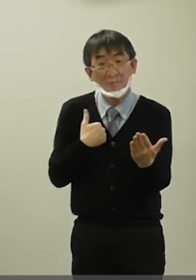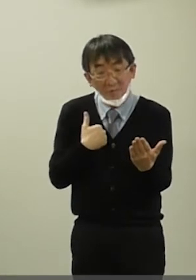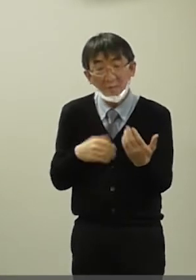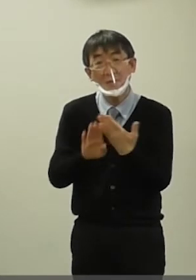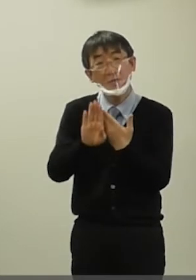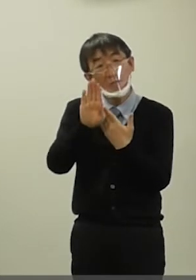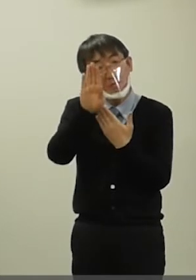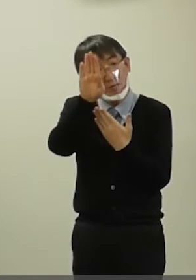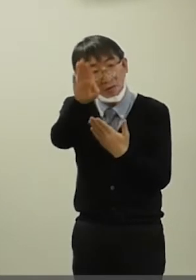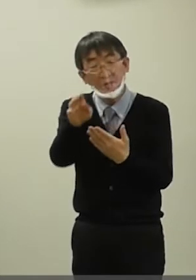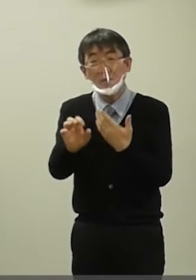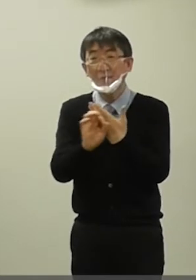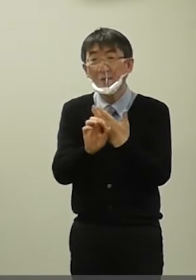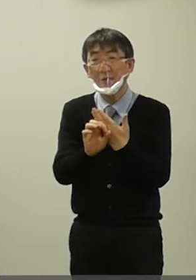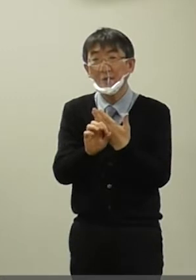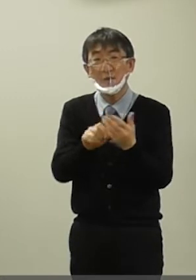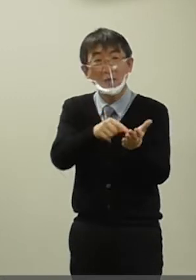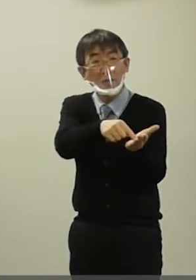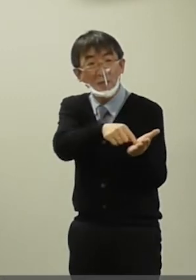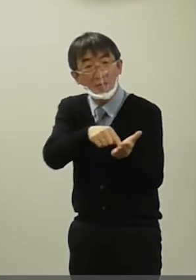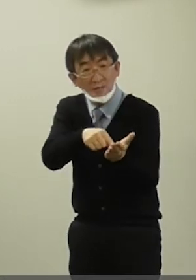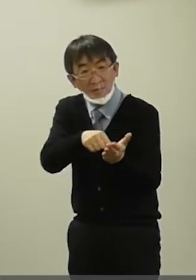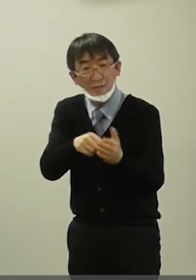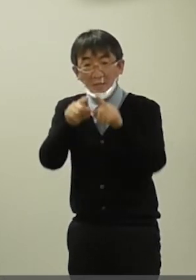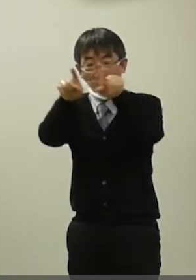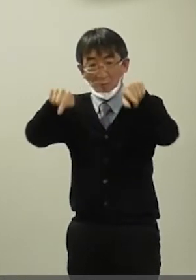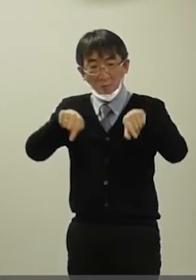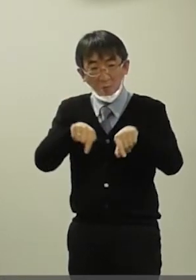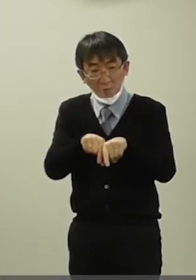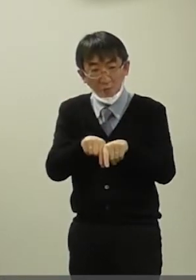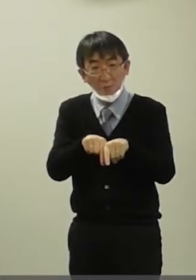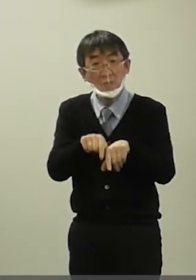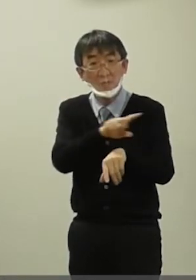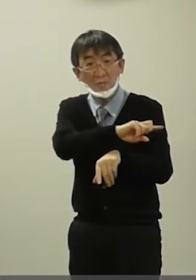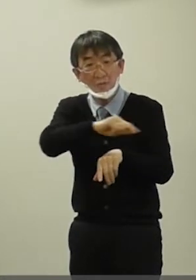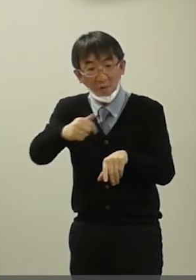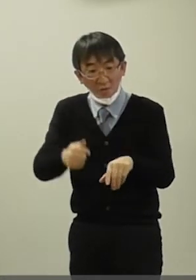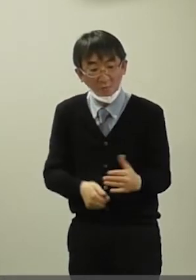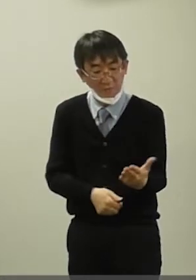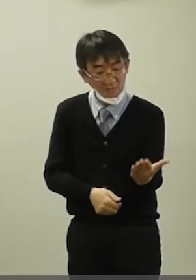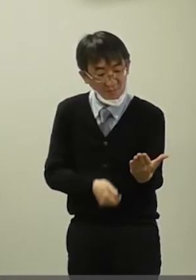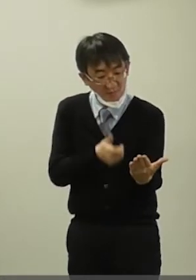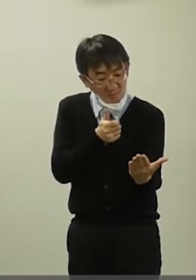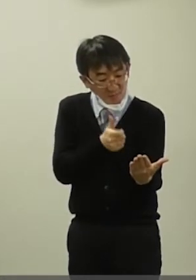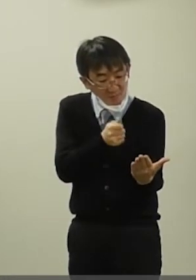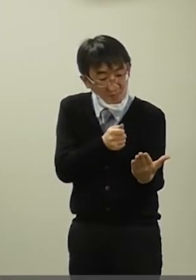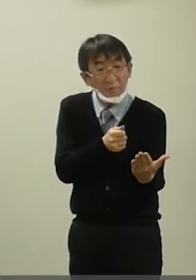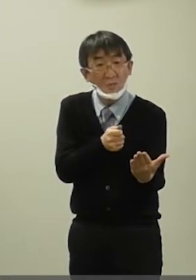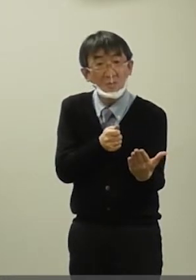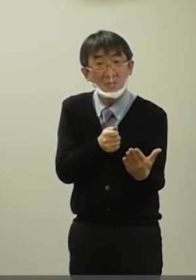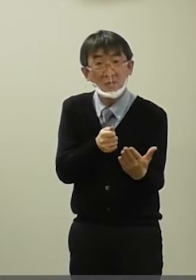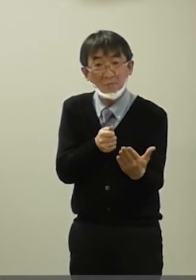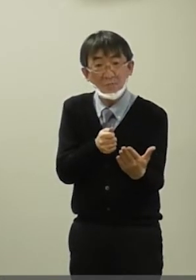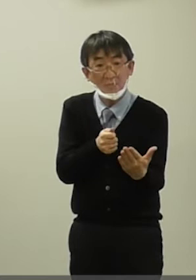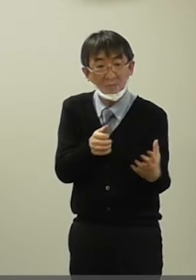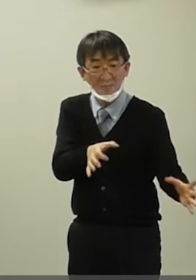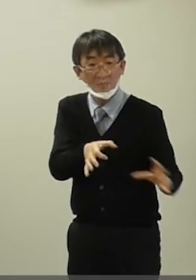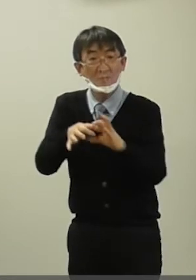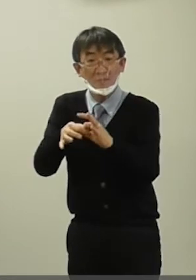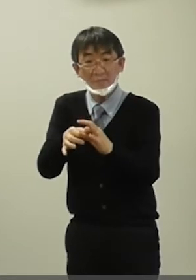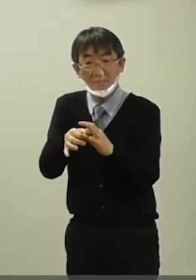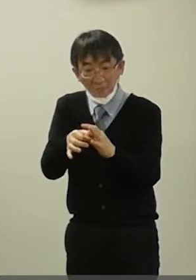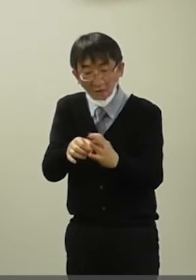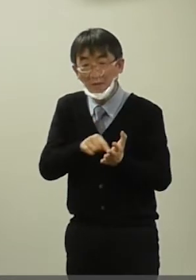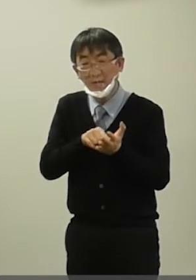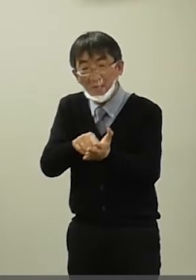でダウンロードができる場合などにも自由行動成長的に掲載することでより円滑な